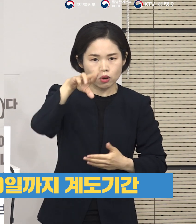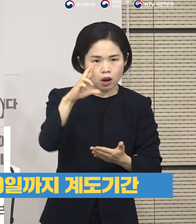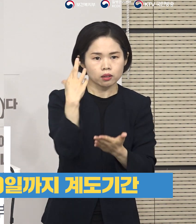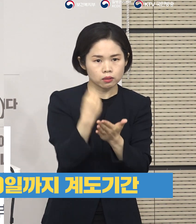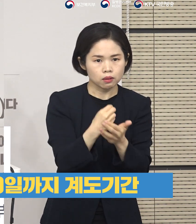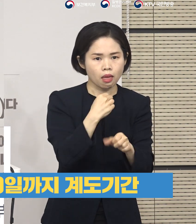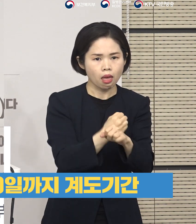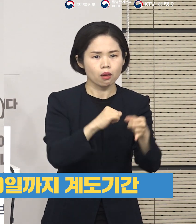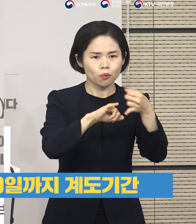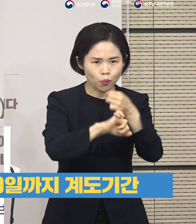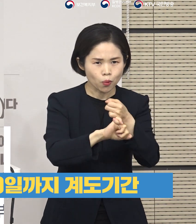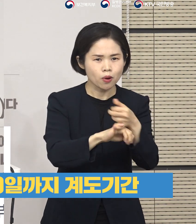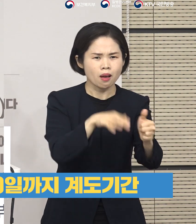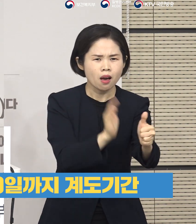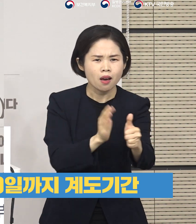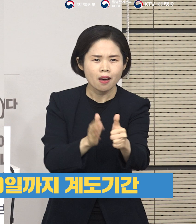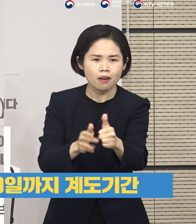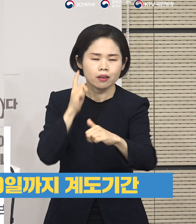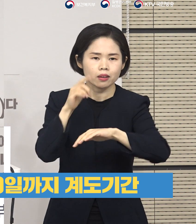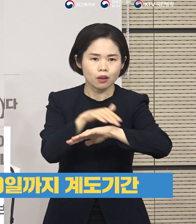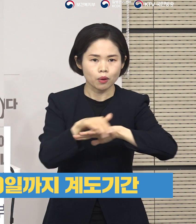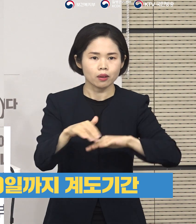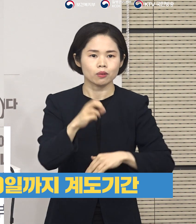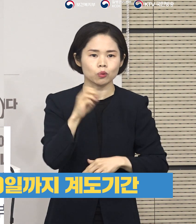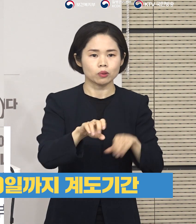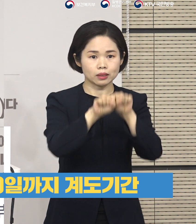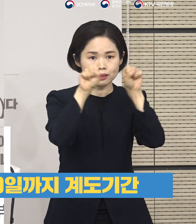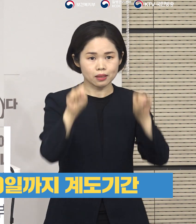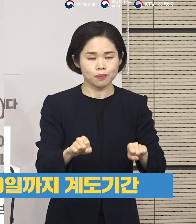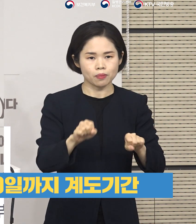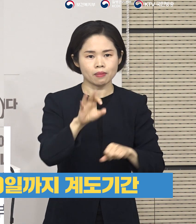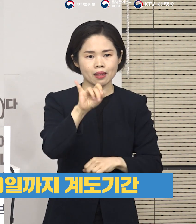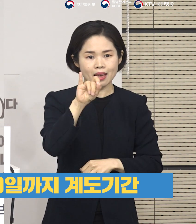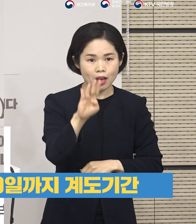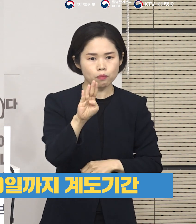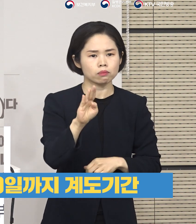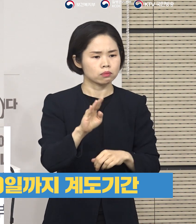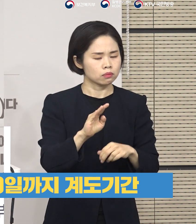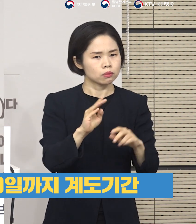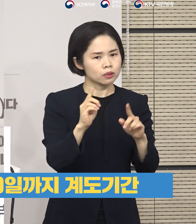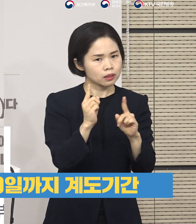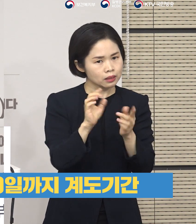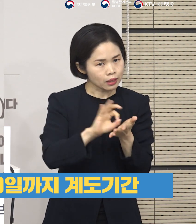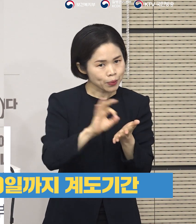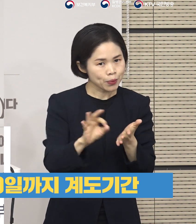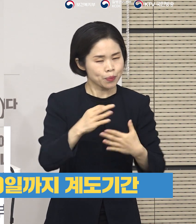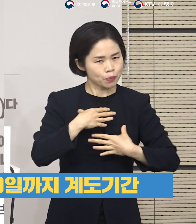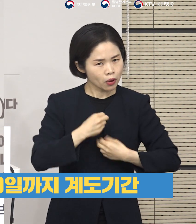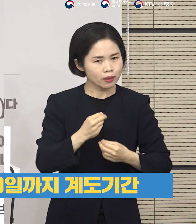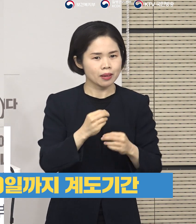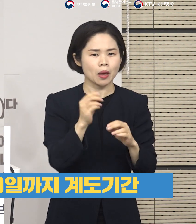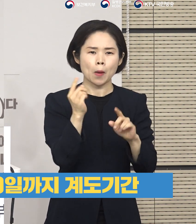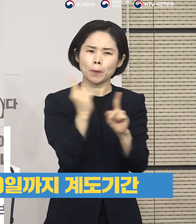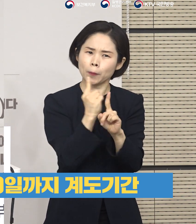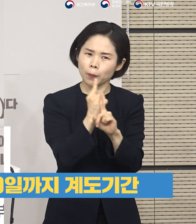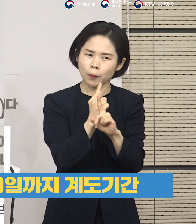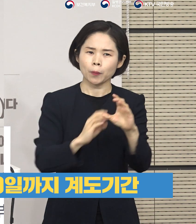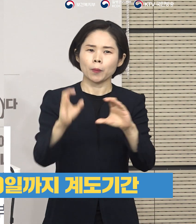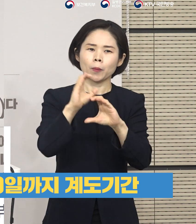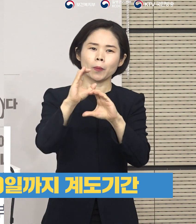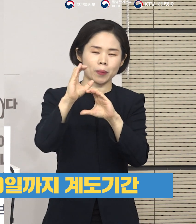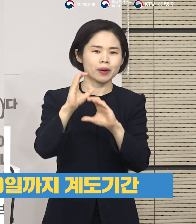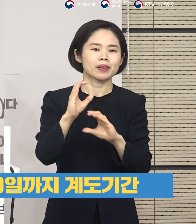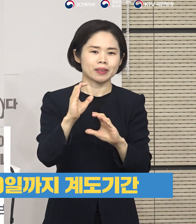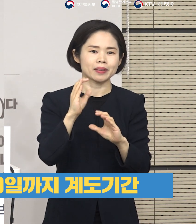명부를 설치하도록 독려할 예정입니다. 시스템과 앱도 계속 개선하여 국민